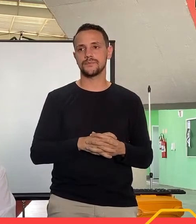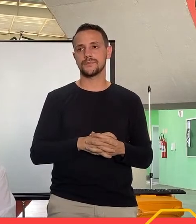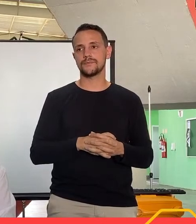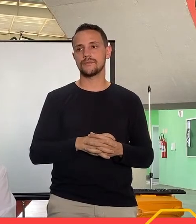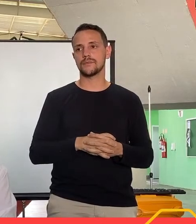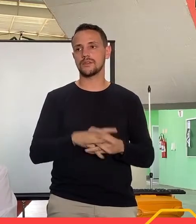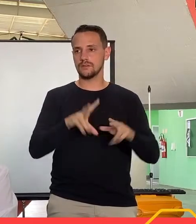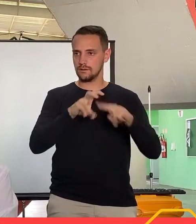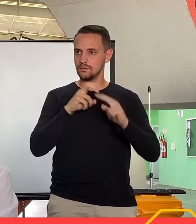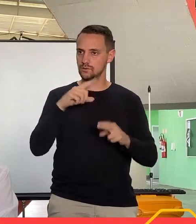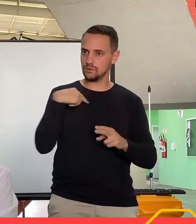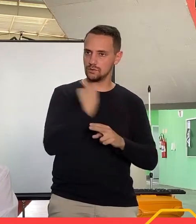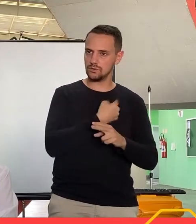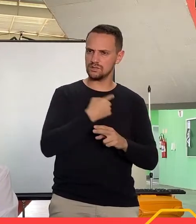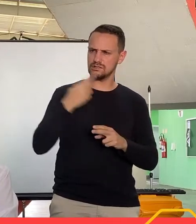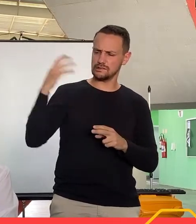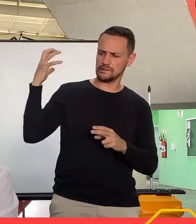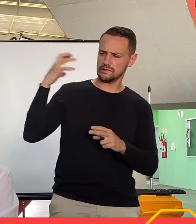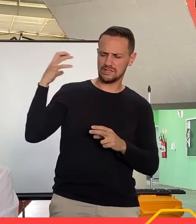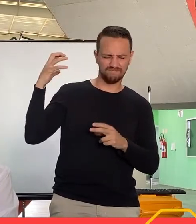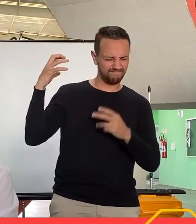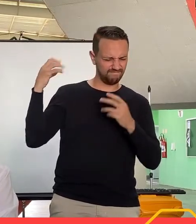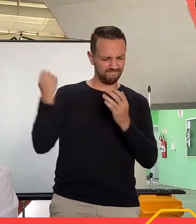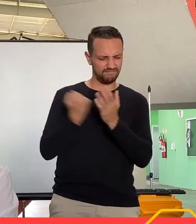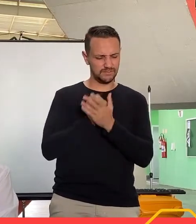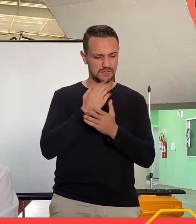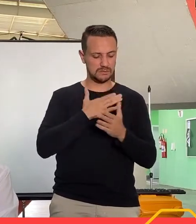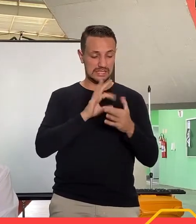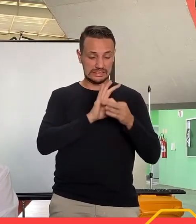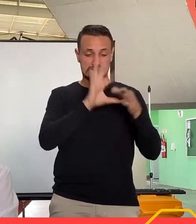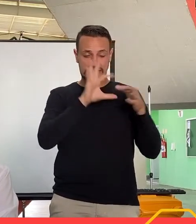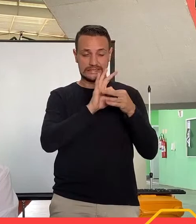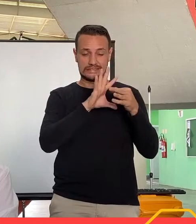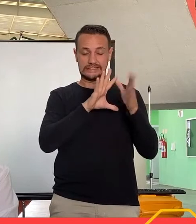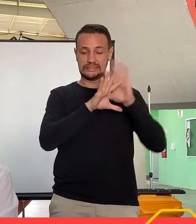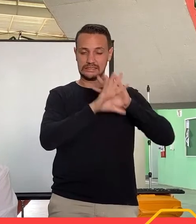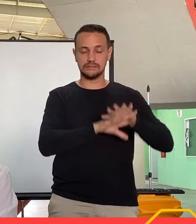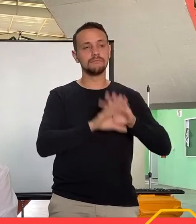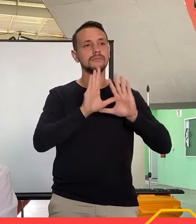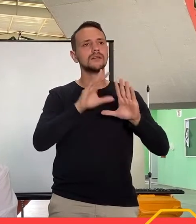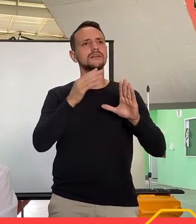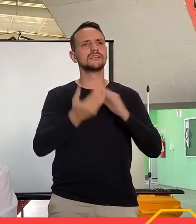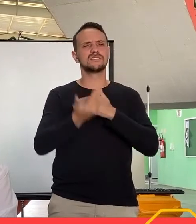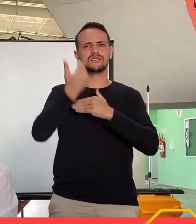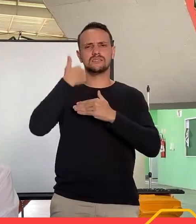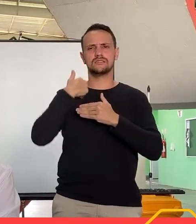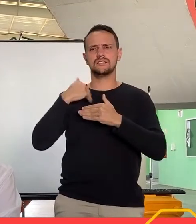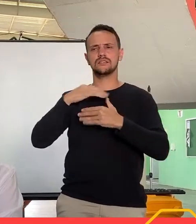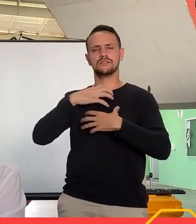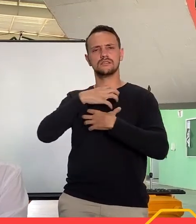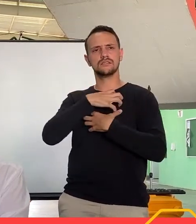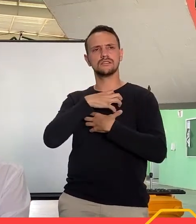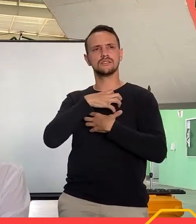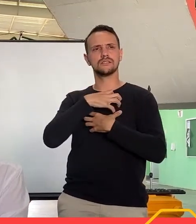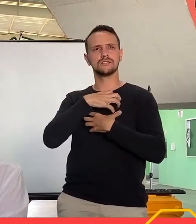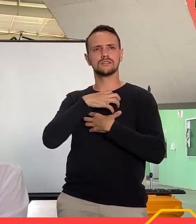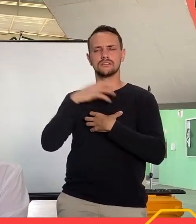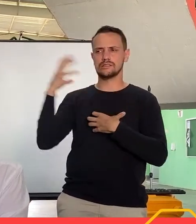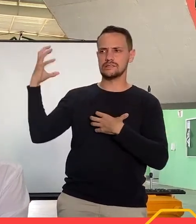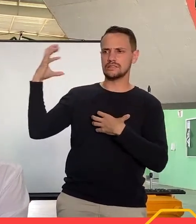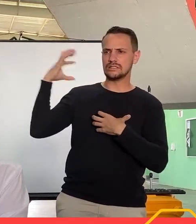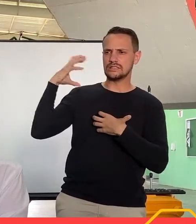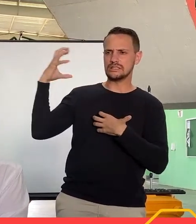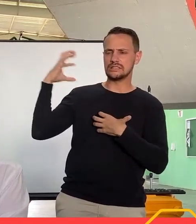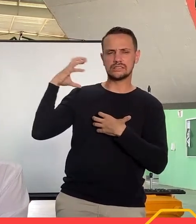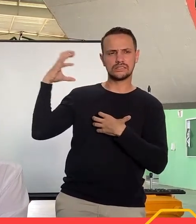considera como ameaça à nossa liberdade, no fundo, a gente só discute esse conceito de ameaça